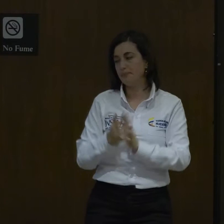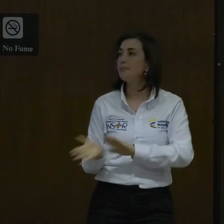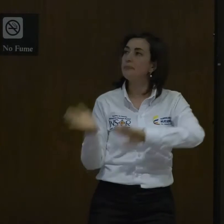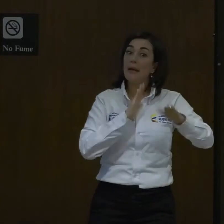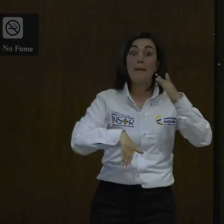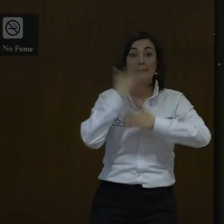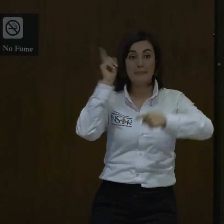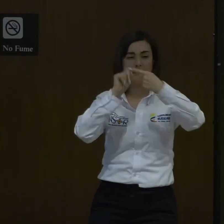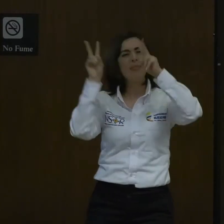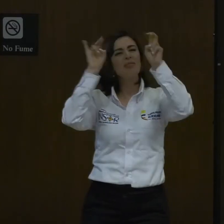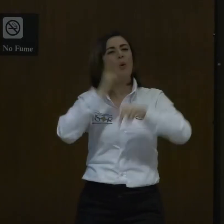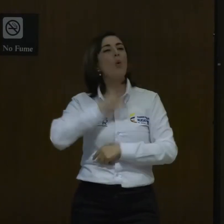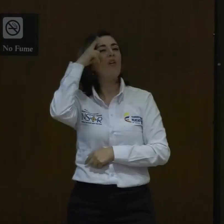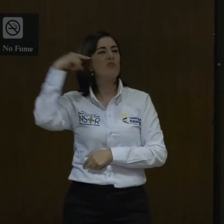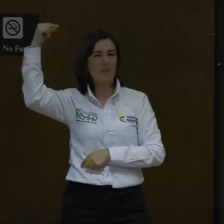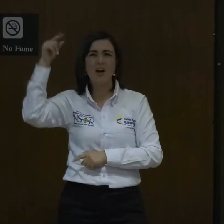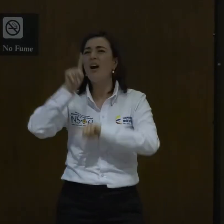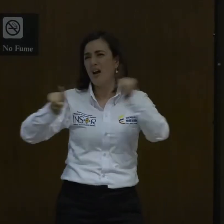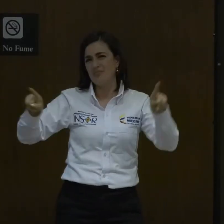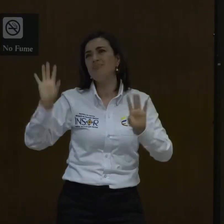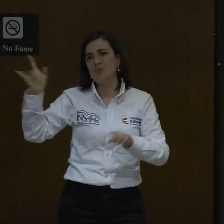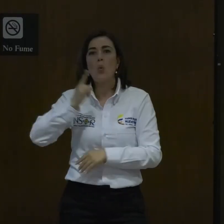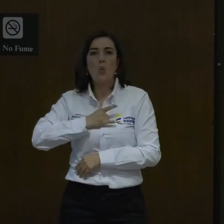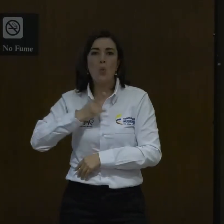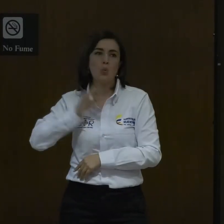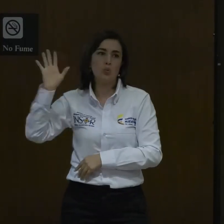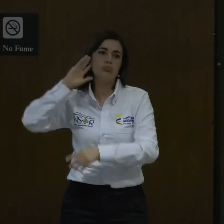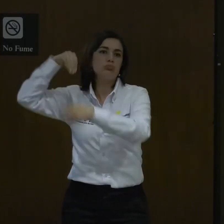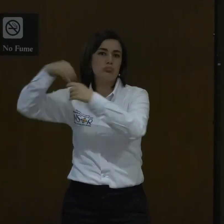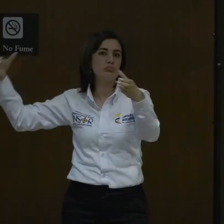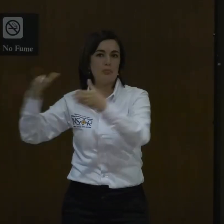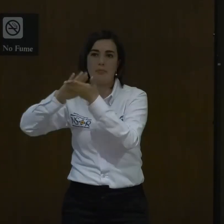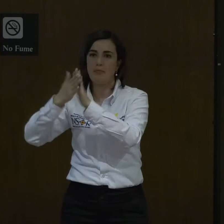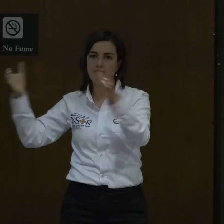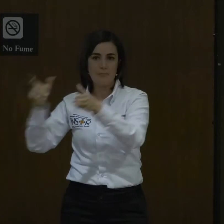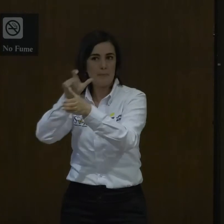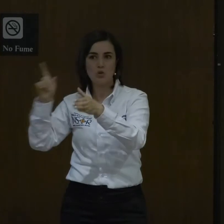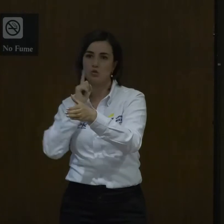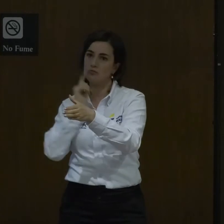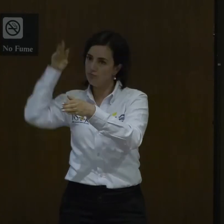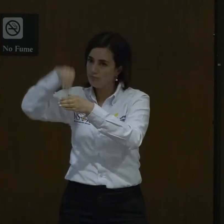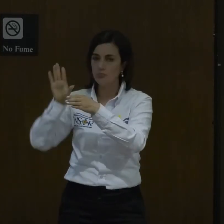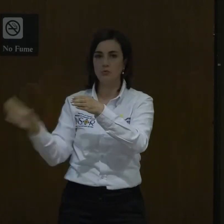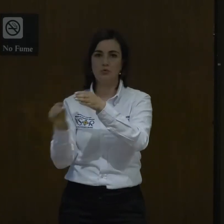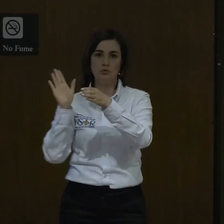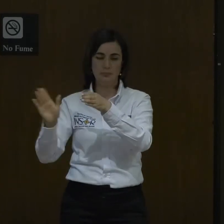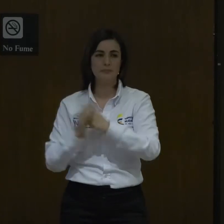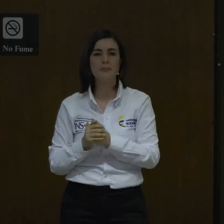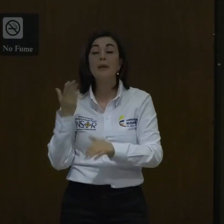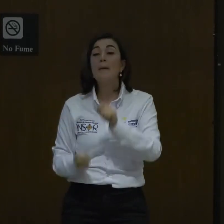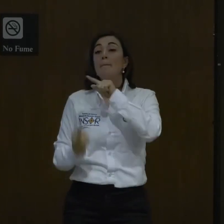Gallaudet, Gallaudet, como ustedes saben, es una universidad para estudiantes sordos. Se fundó